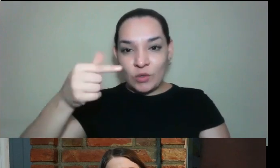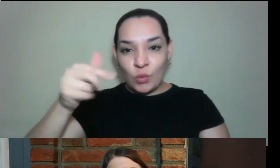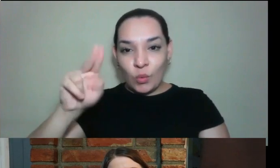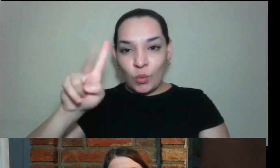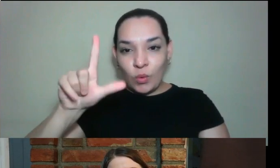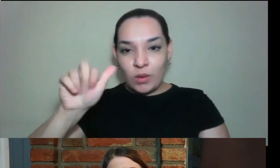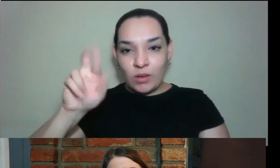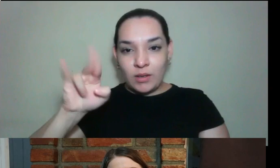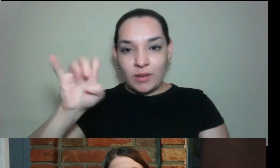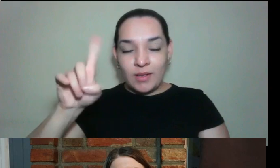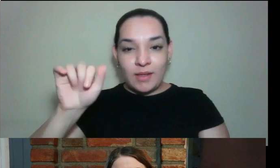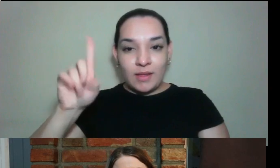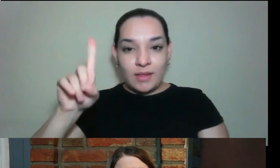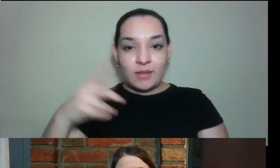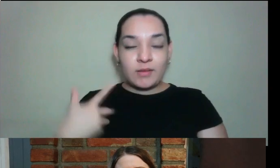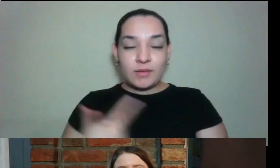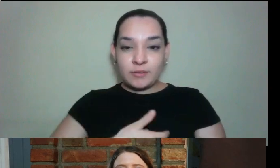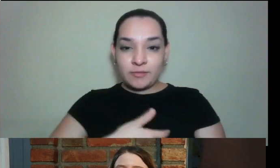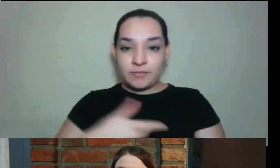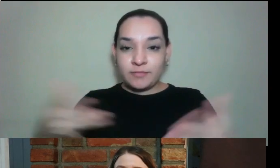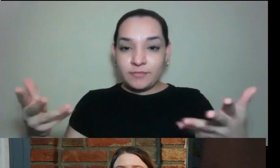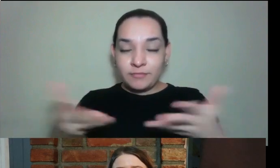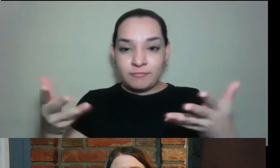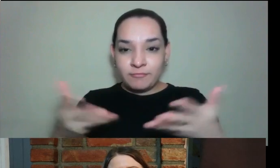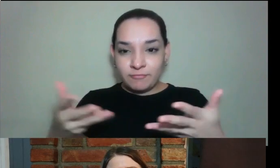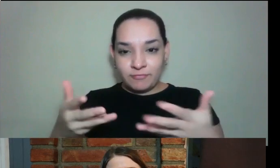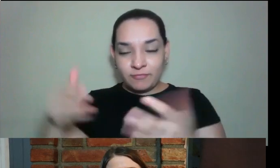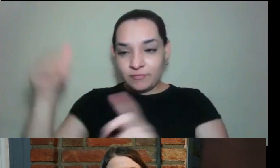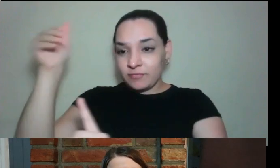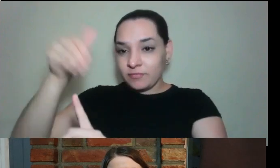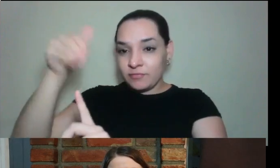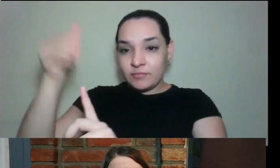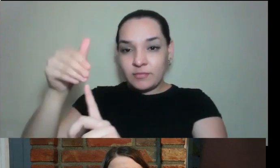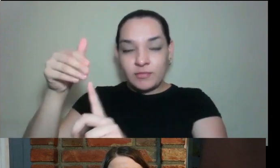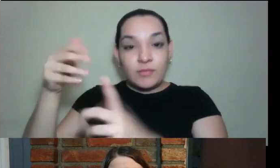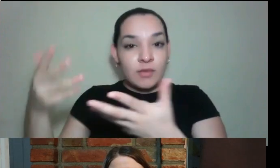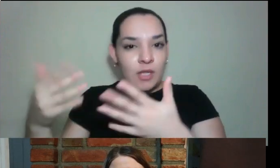Singularidad y nos dedicamos a la orientación